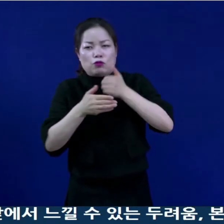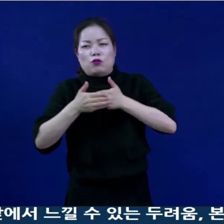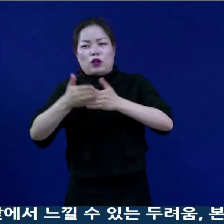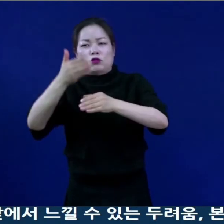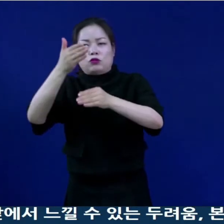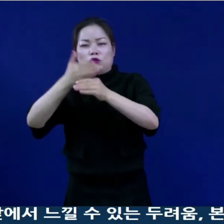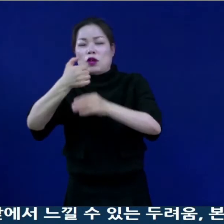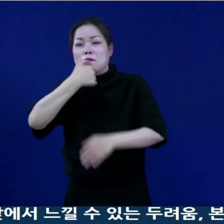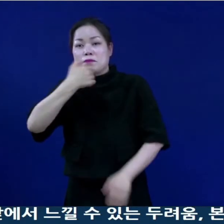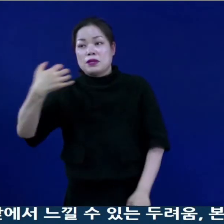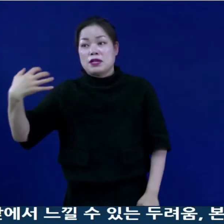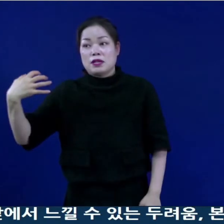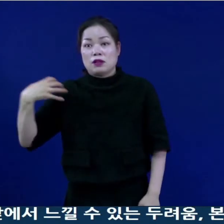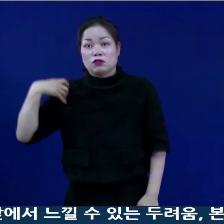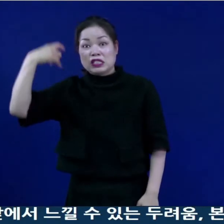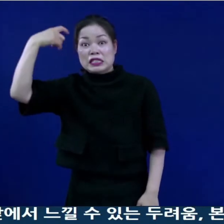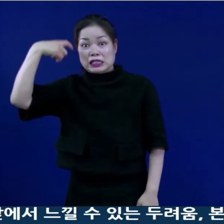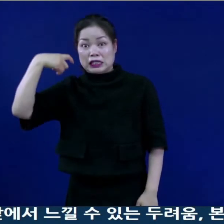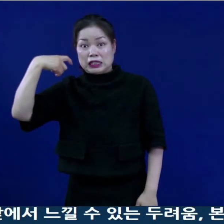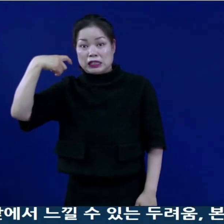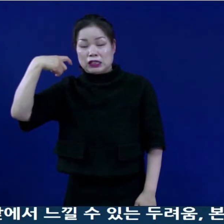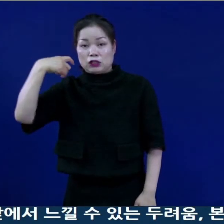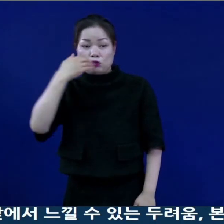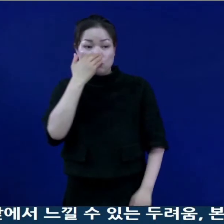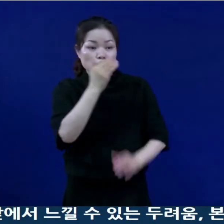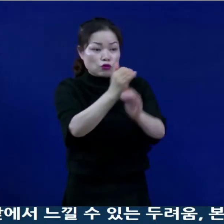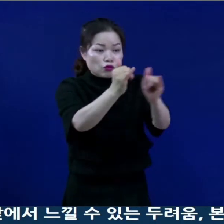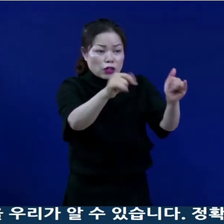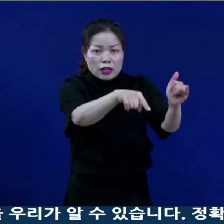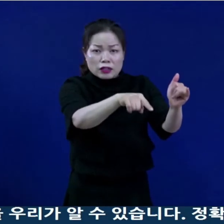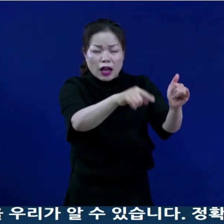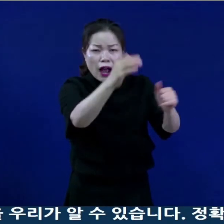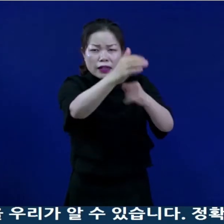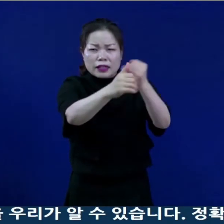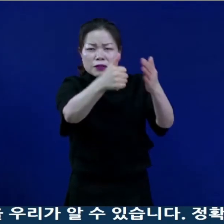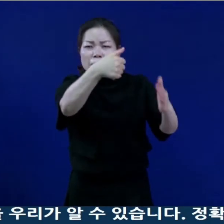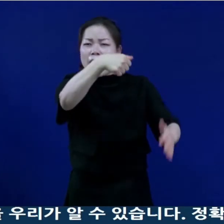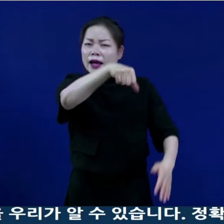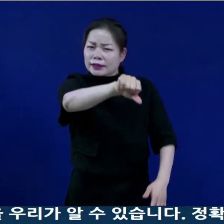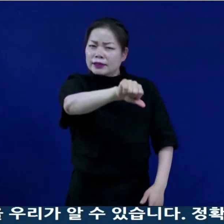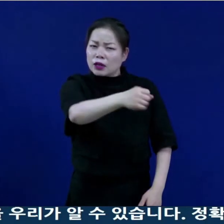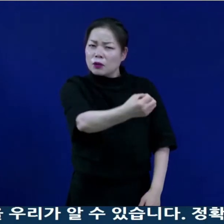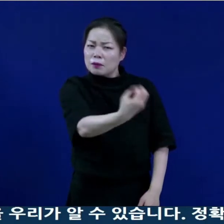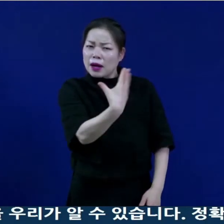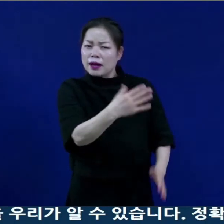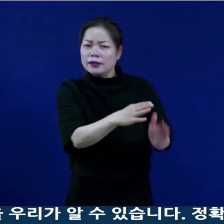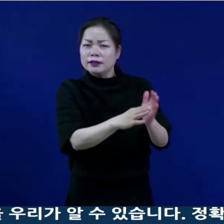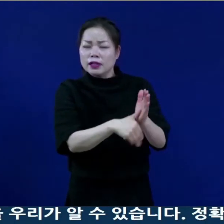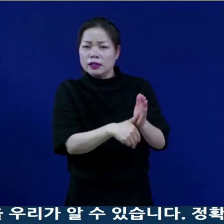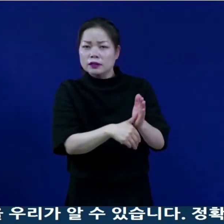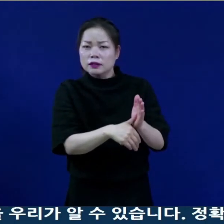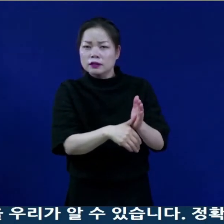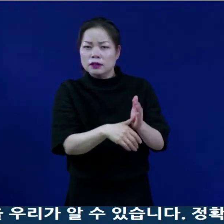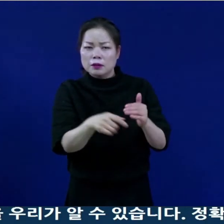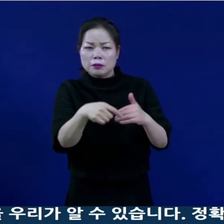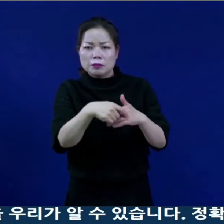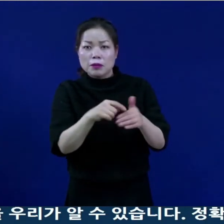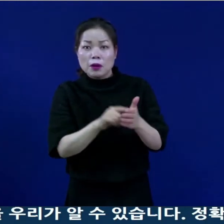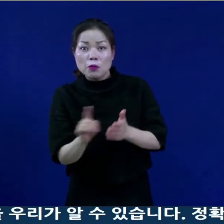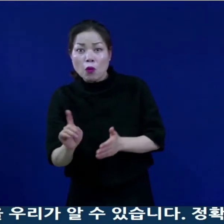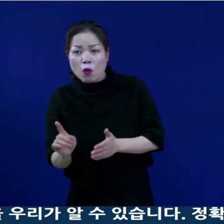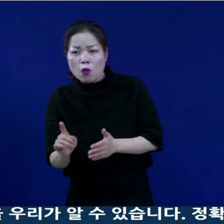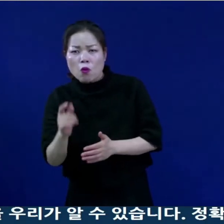것입니다. 그리고 유대인들이 그들의 말로 하나님의 아들이라고 말 때 비로소 그 심증이 뭐가